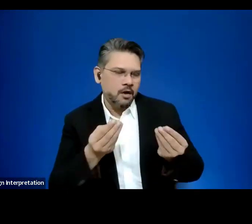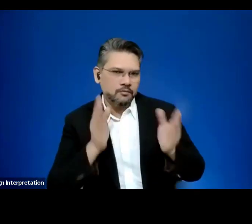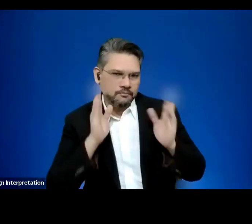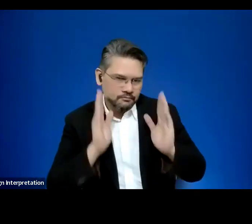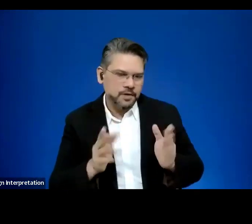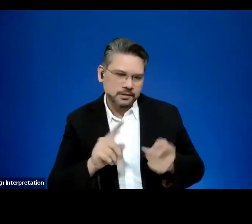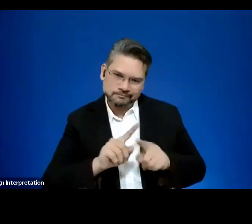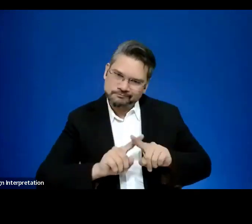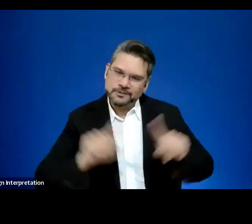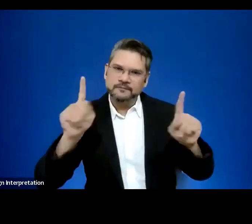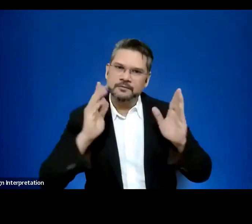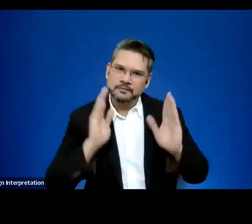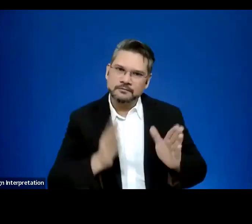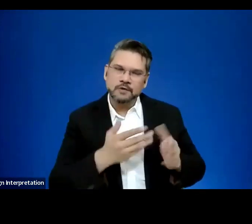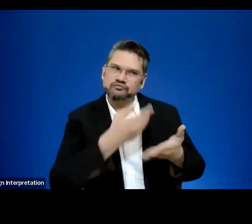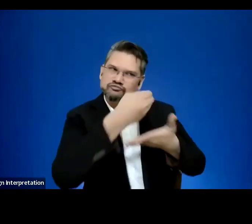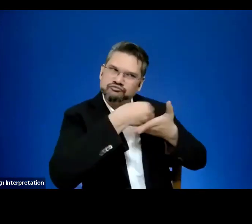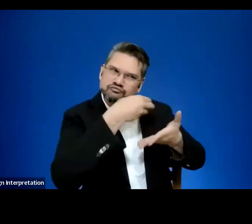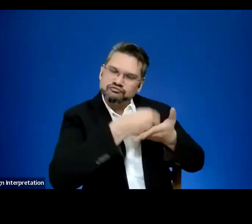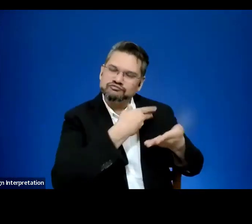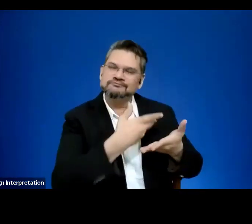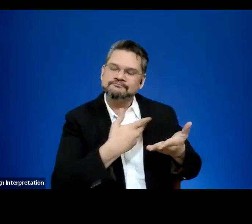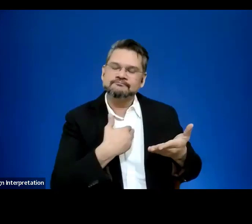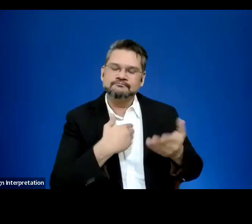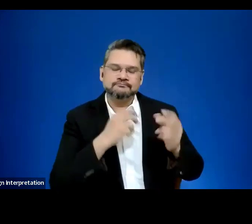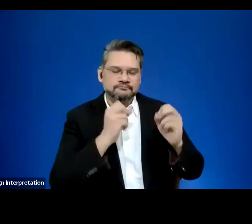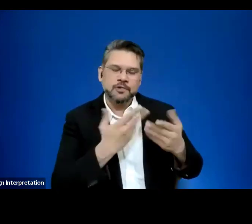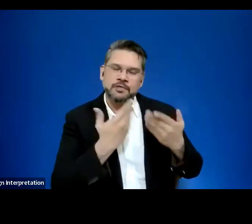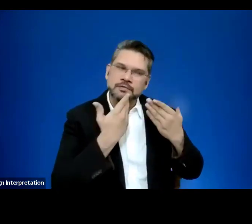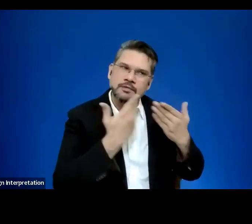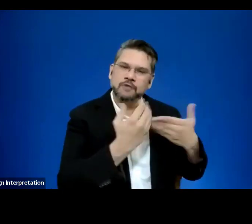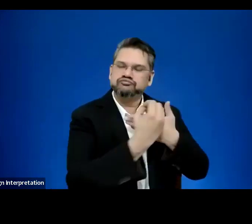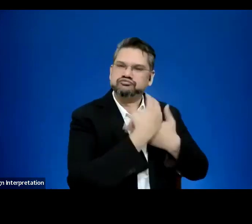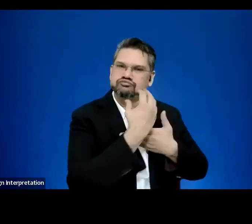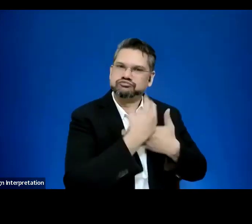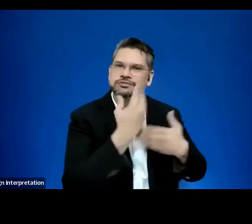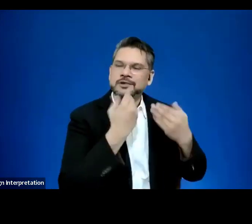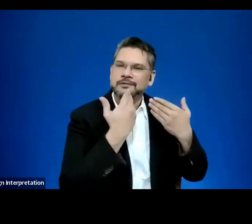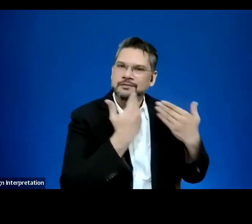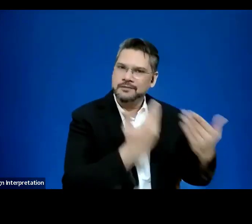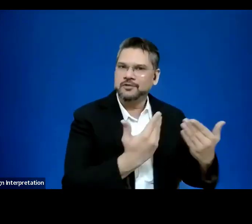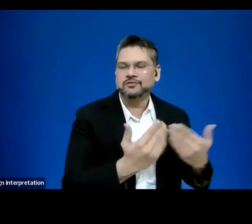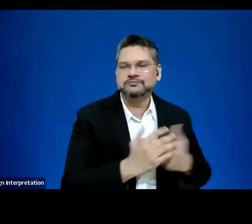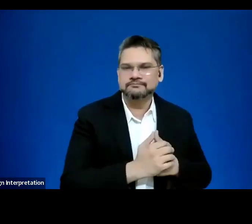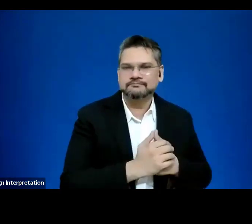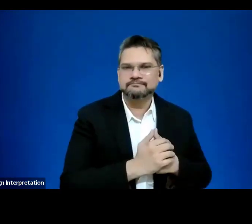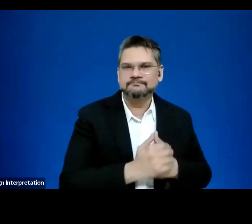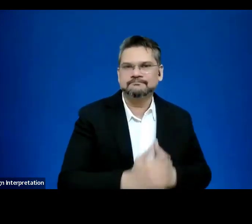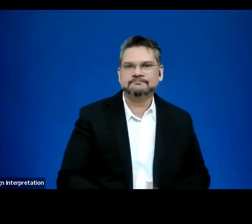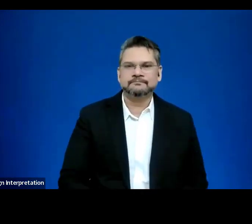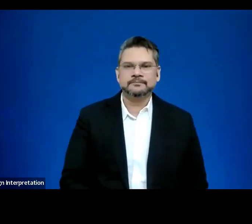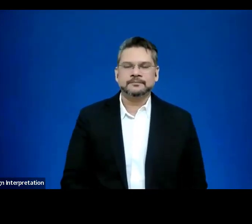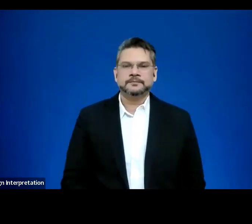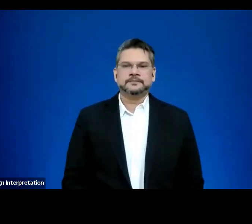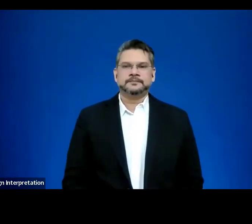你必须要改变你怎么样子去看你这样子的世界。我非常感谢他跟我的鼓励，